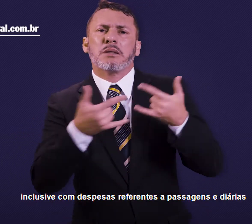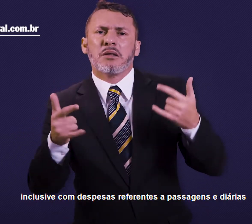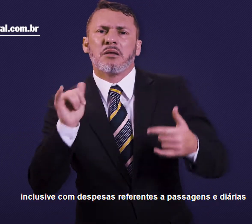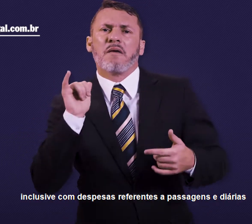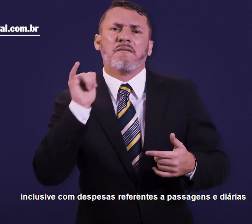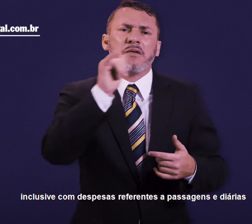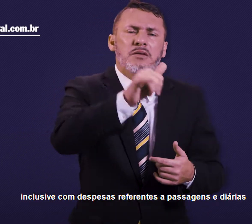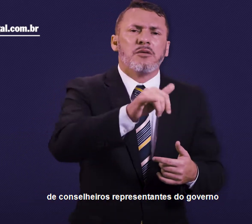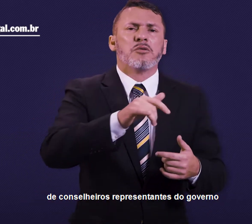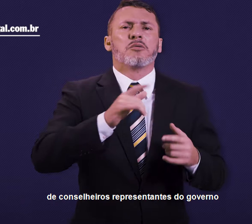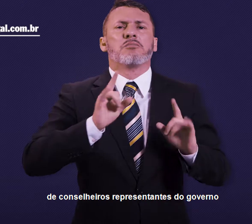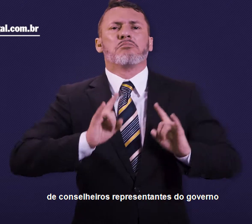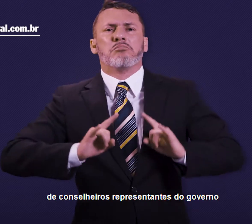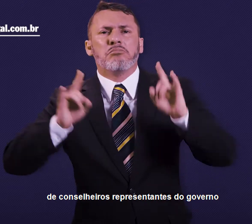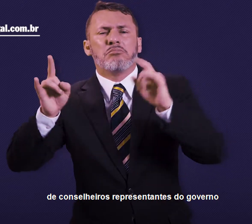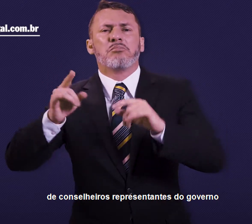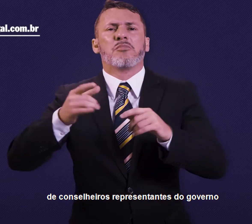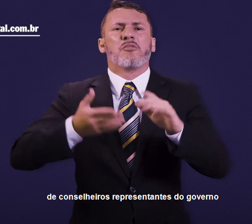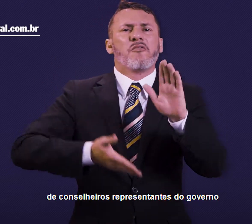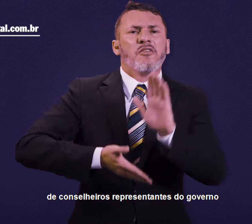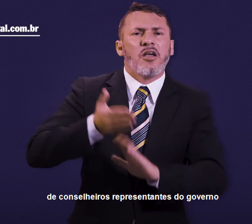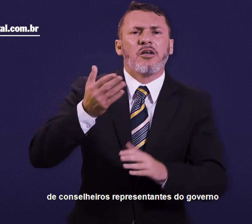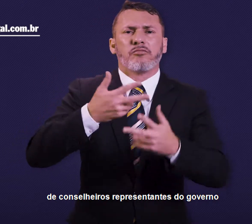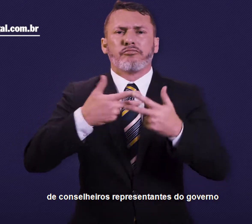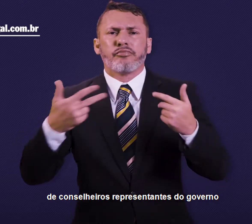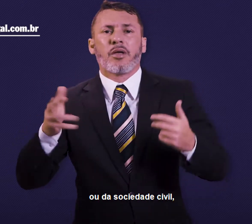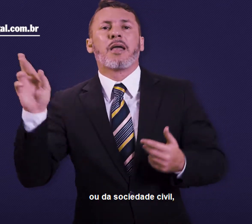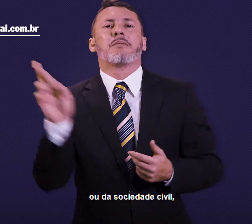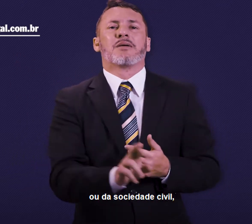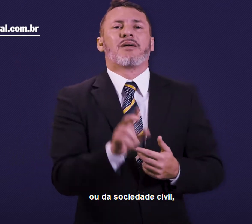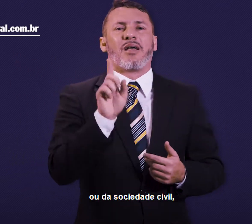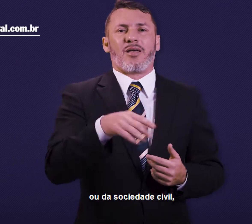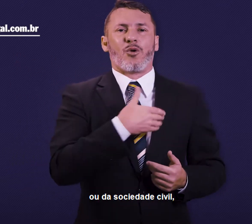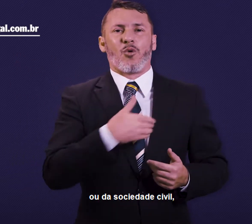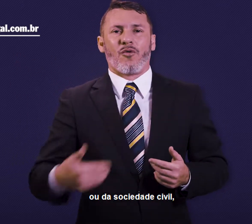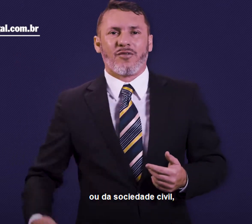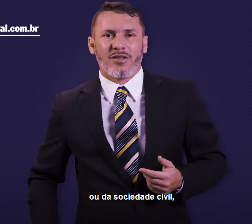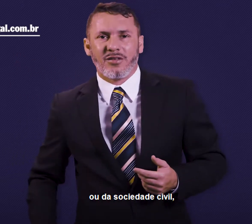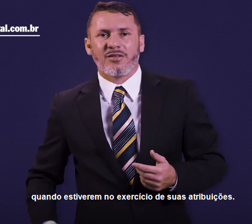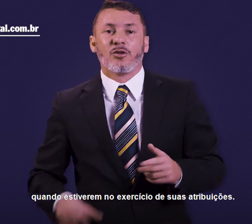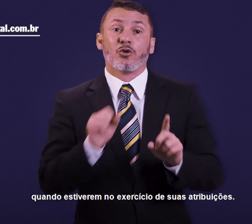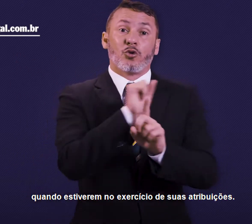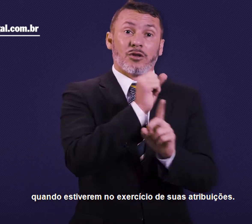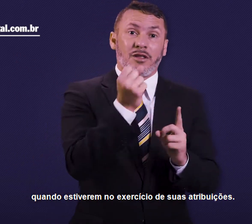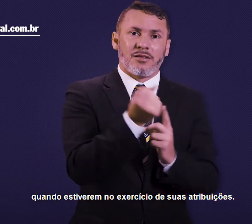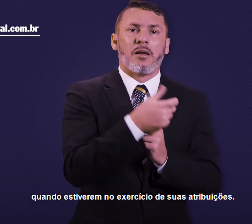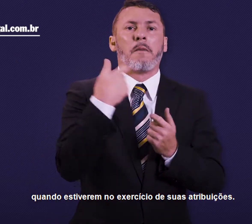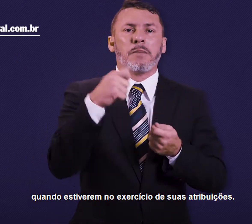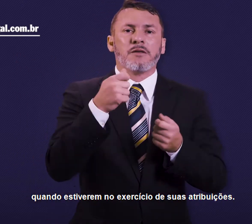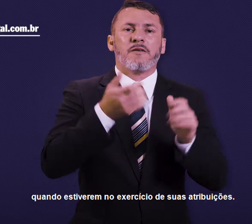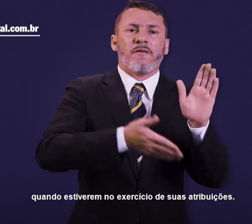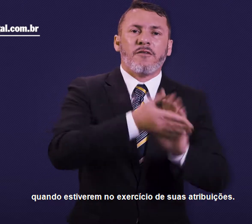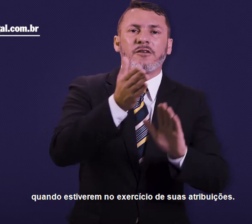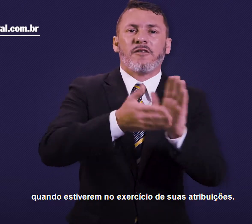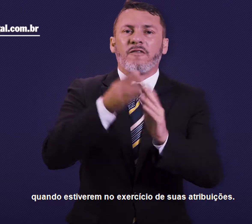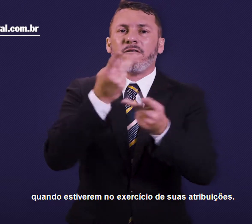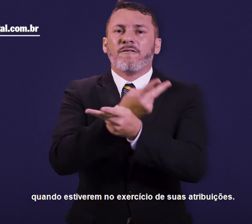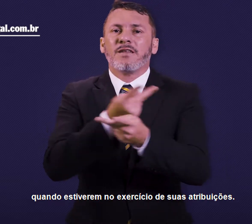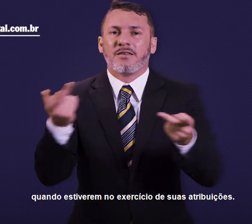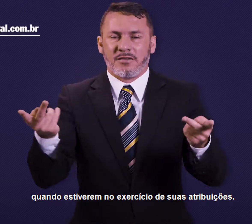passagens e diárias de conselheiros representantes do governo ou da sociedade civil, quando estiverem no exercício de suas